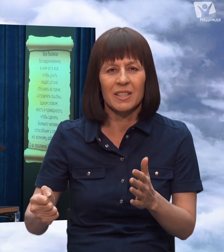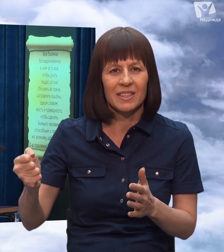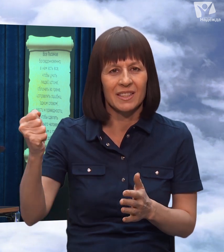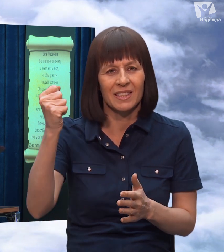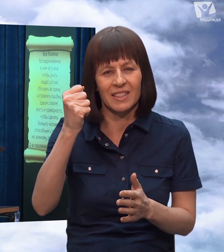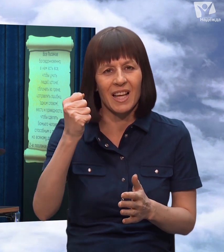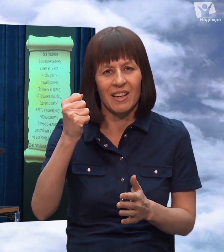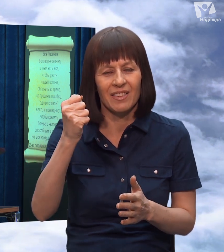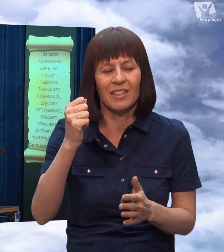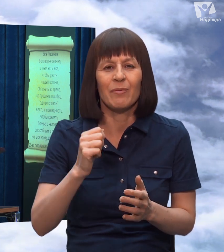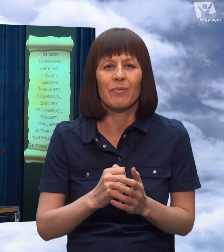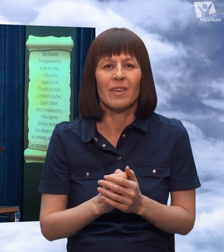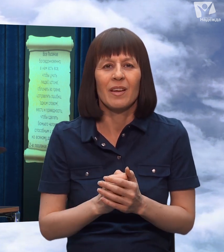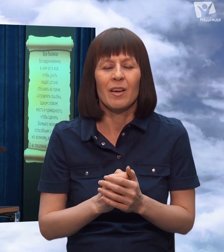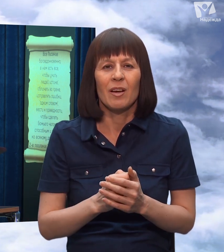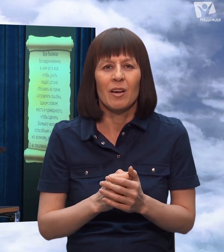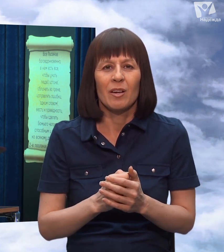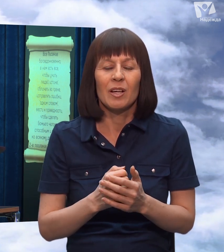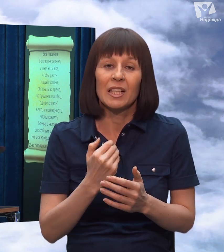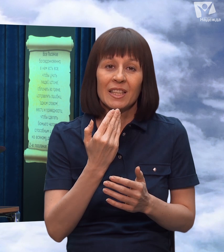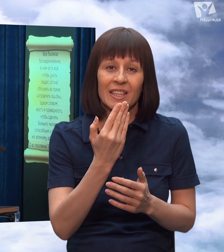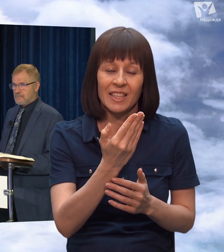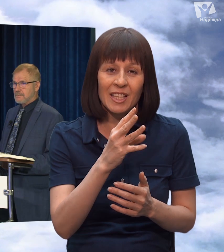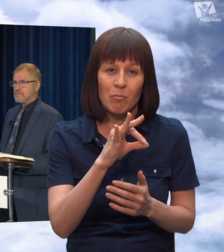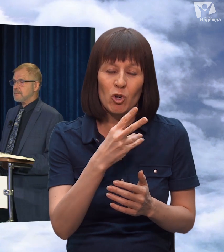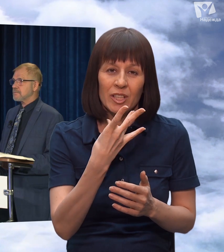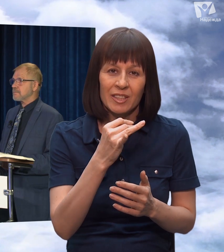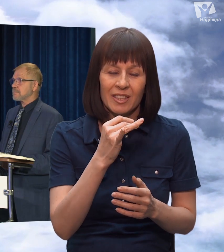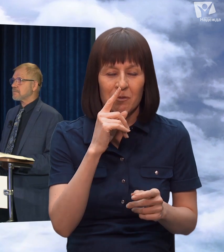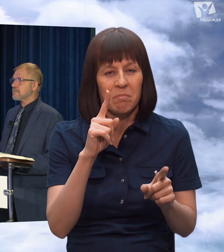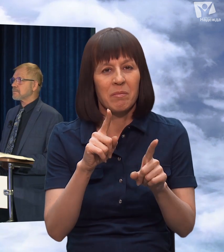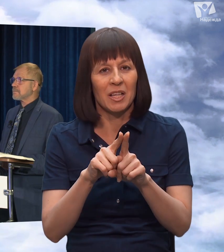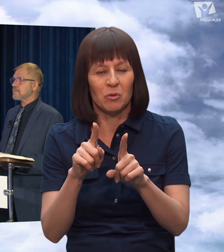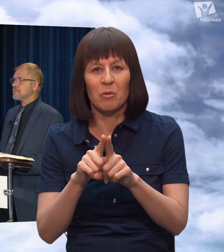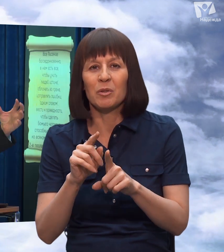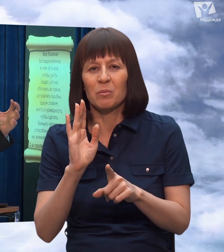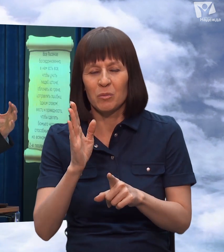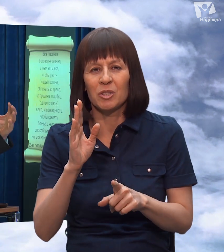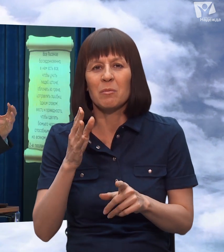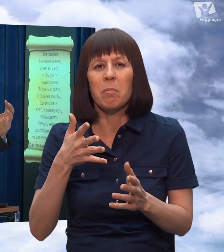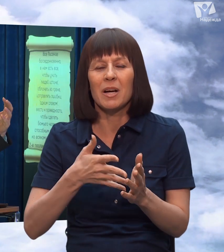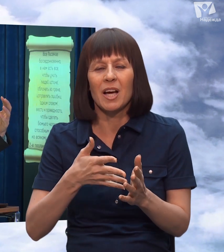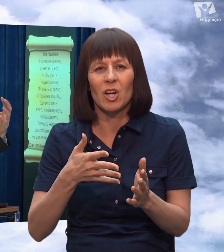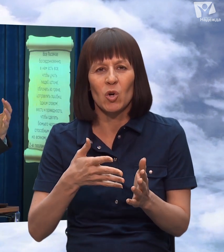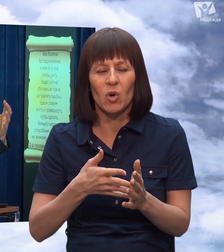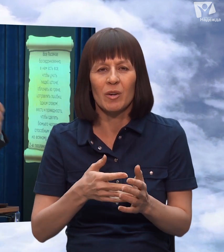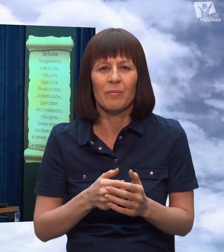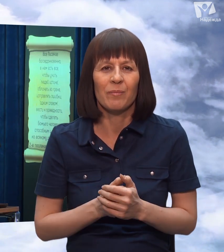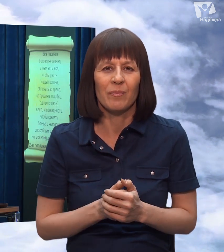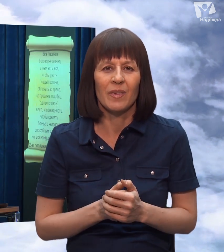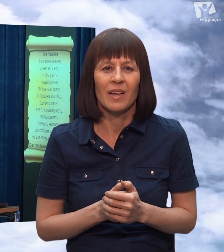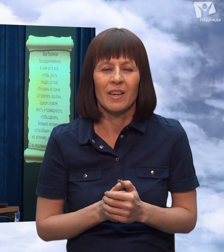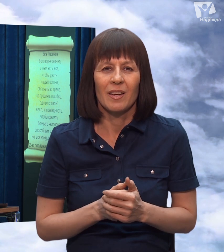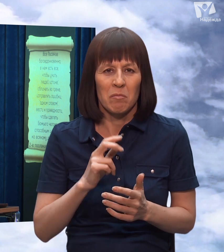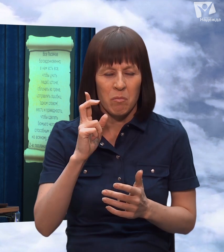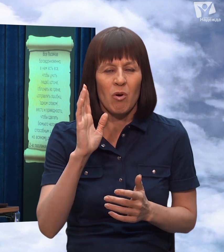как ты говорит господь моисею исполнились эти слова то есть мы видим что моисея и водка в